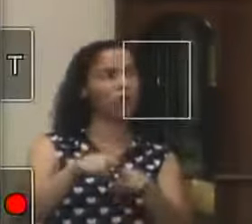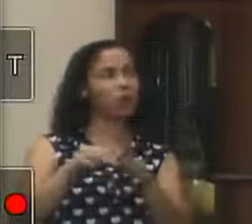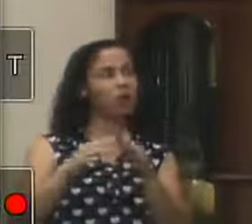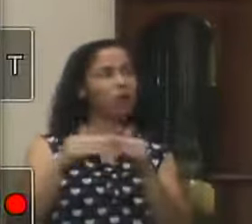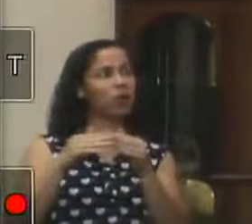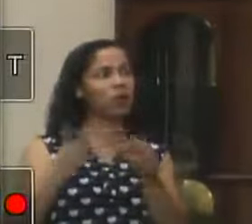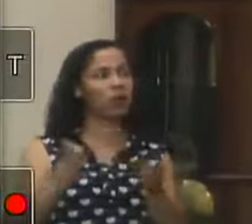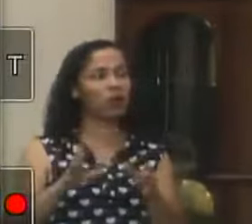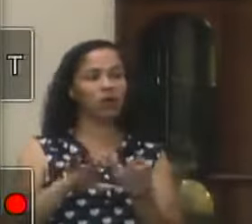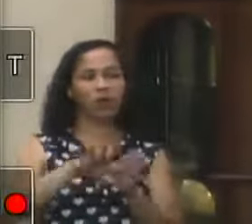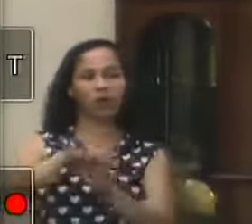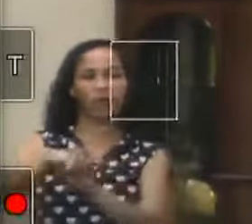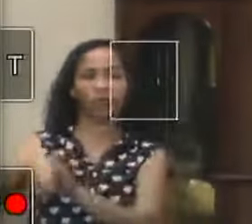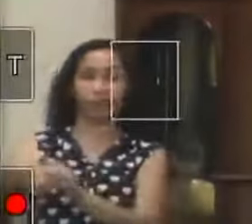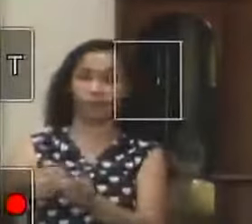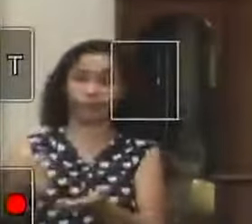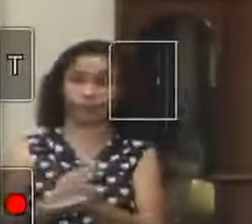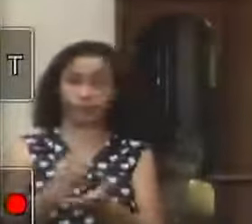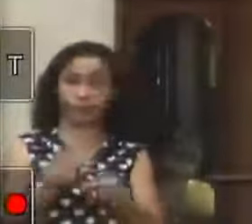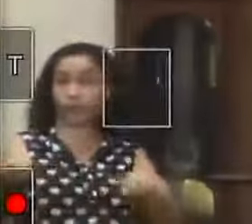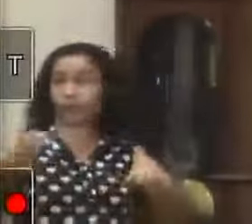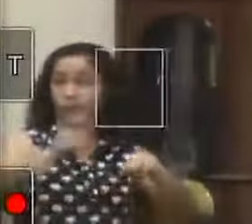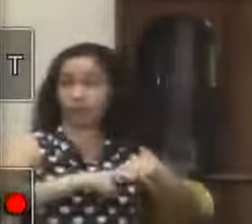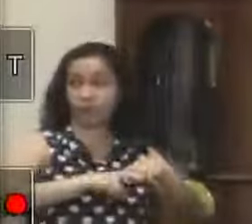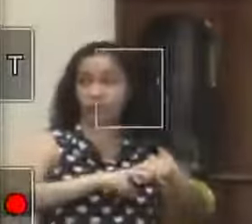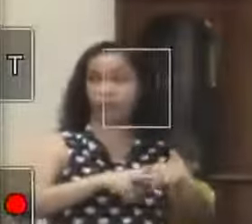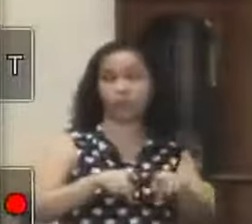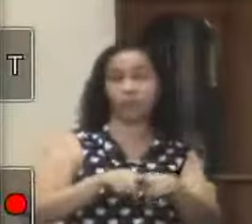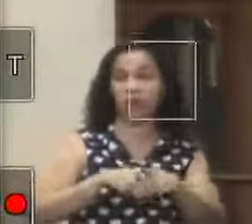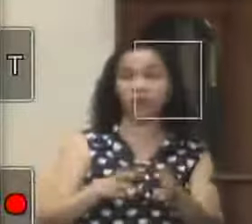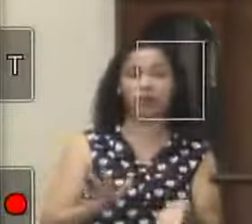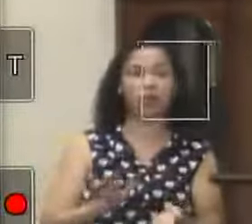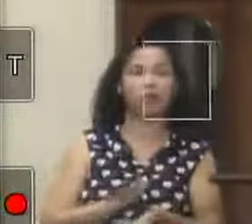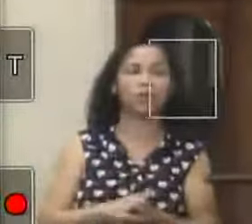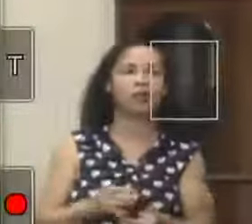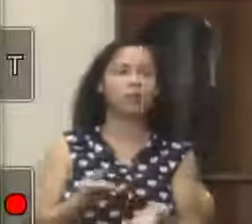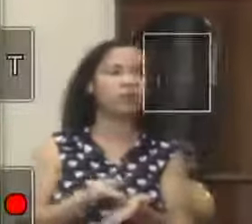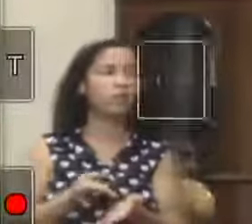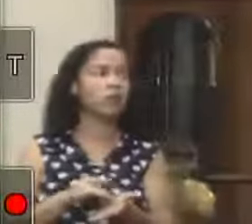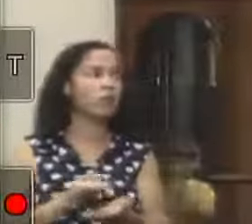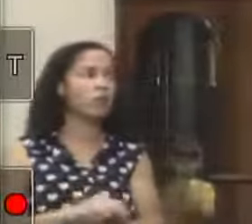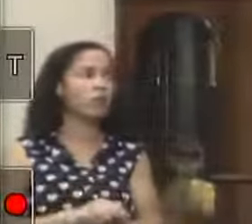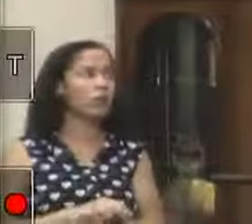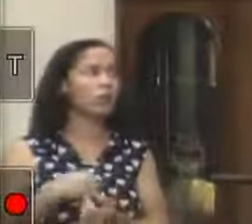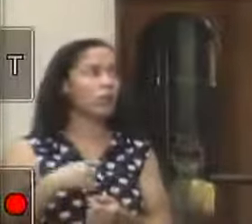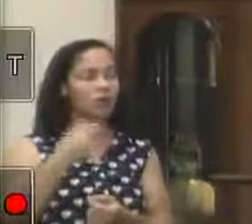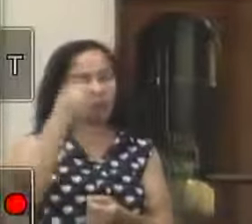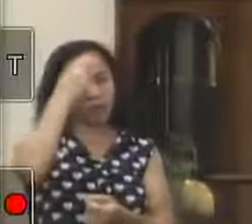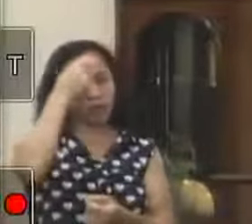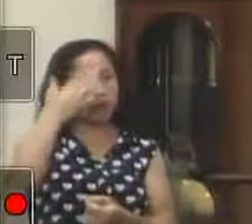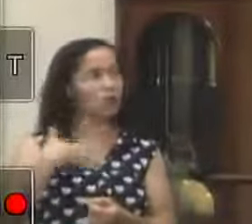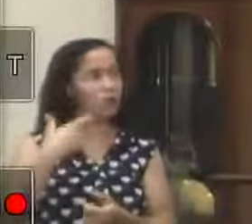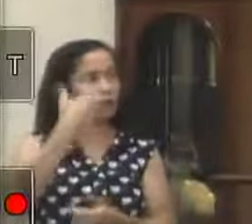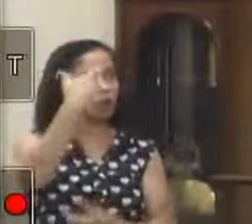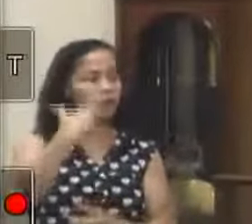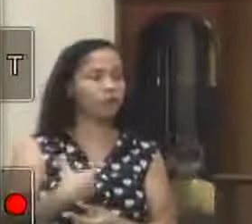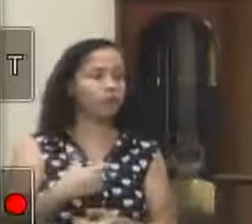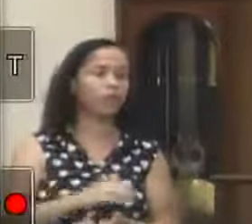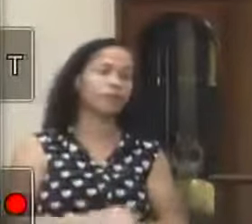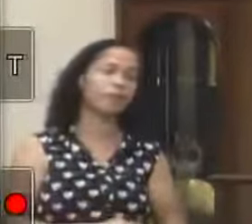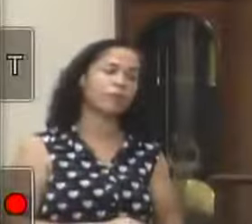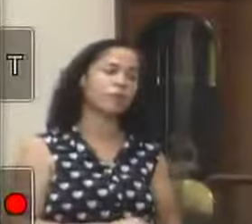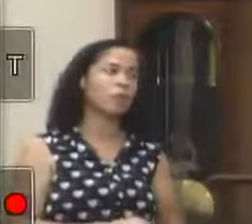verdade, corrupção leva a isso, leva à prisão e tem que ser levada a isso. É o meu entendimento com relação a isso e o meu posicionamento,